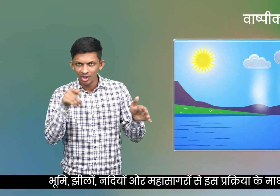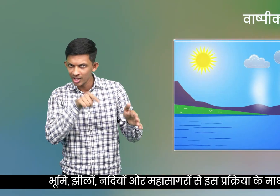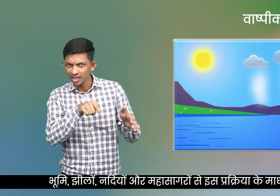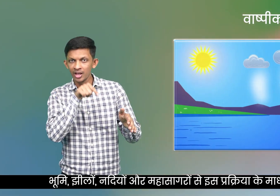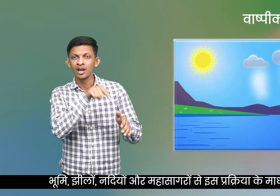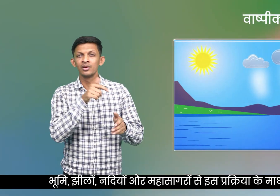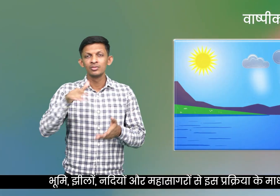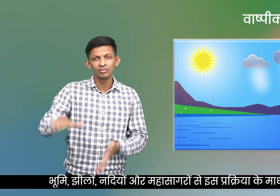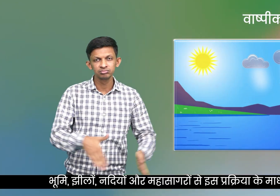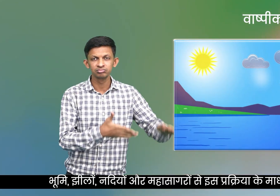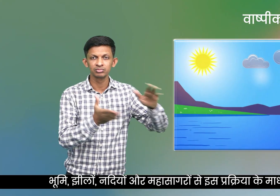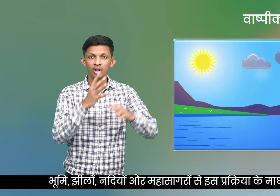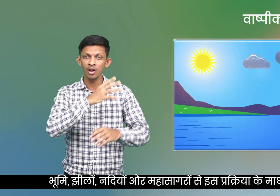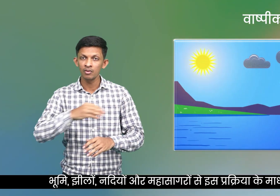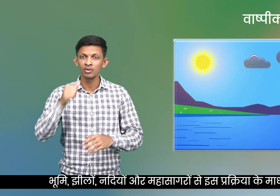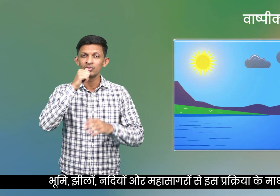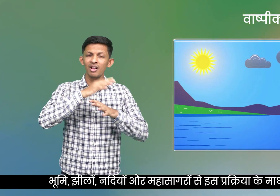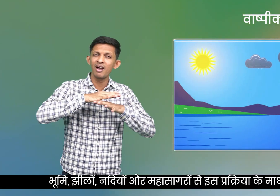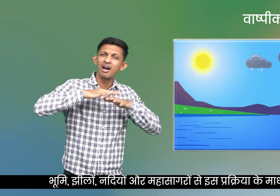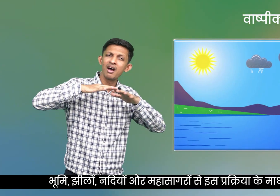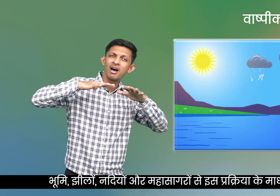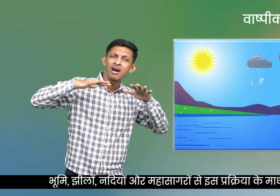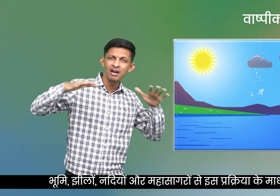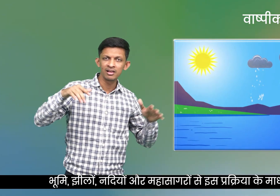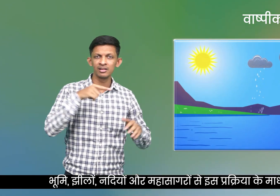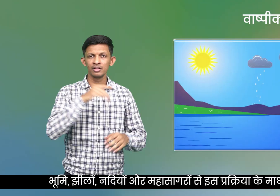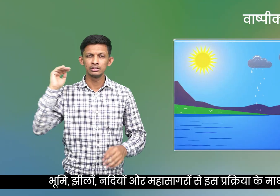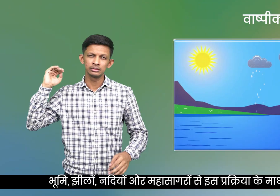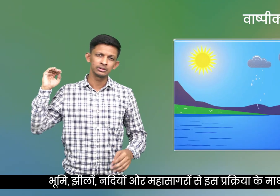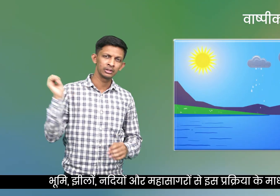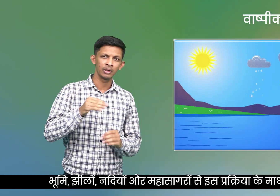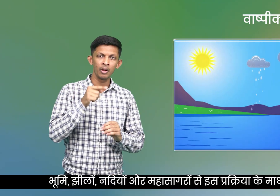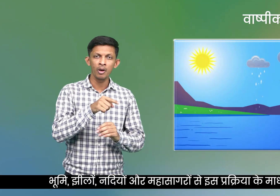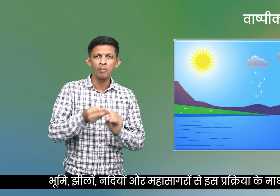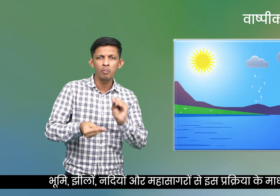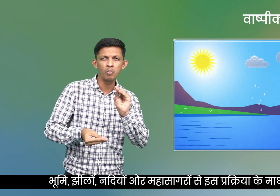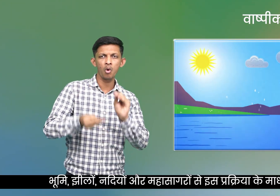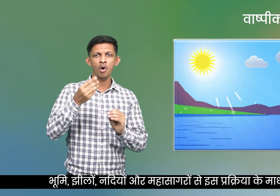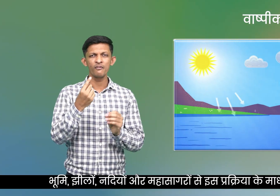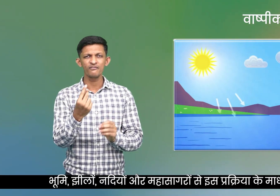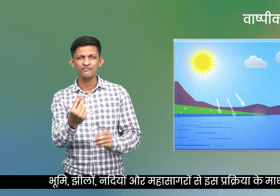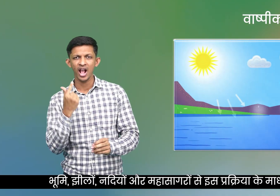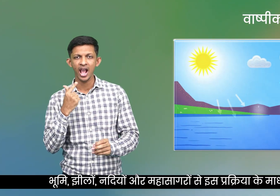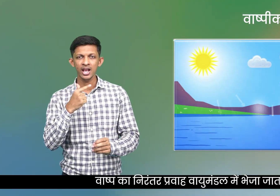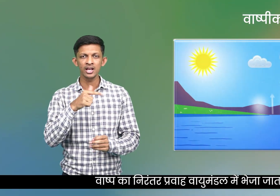नदियाँ और महासागरों से इस प्रक्रिया के माध्यम से पानी के वाष्प